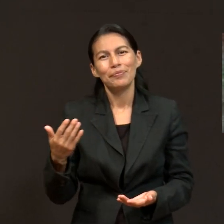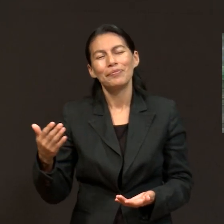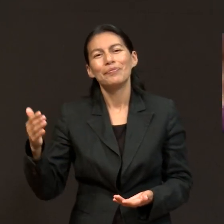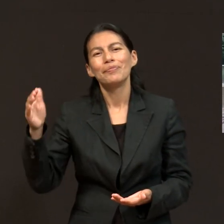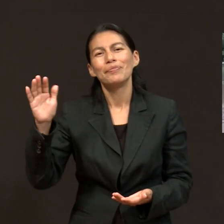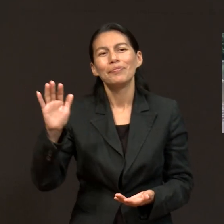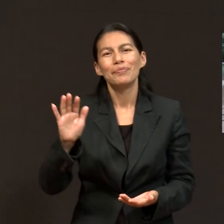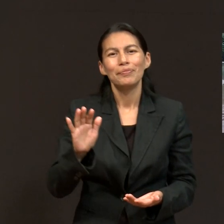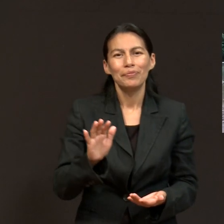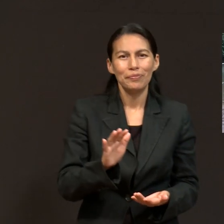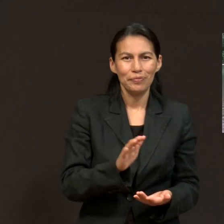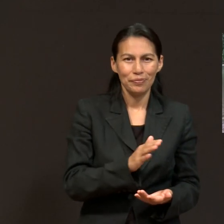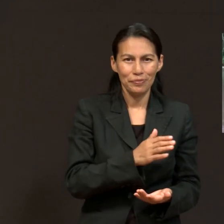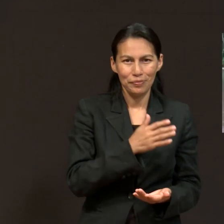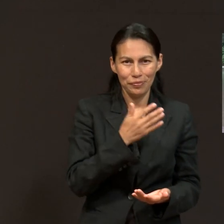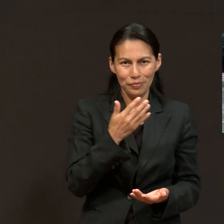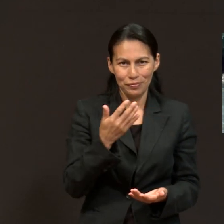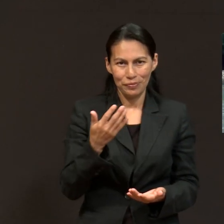Música